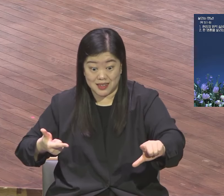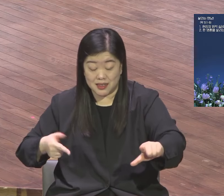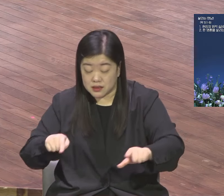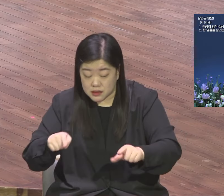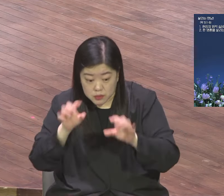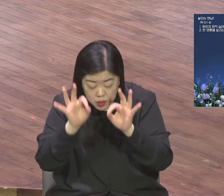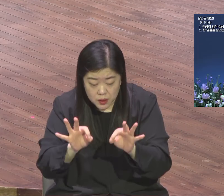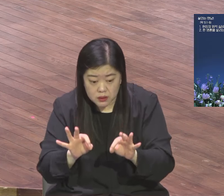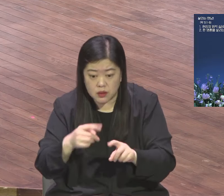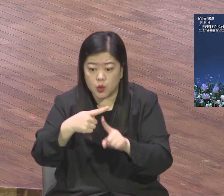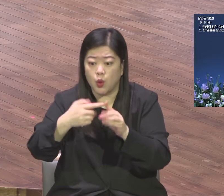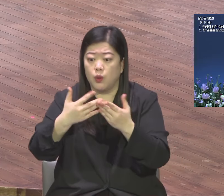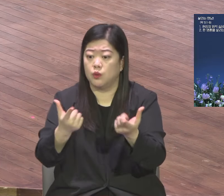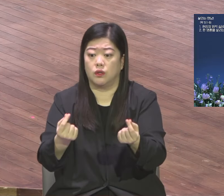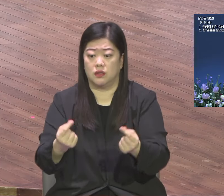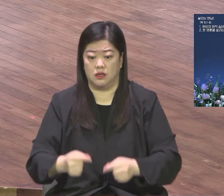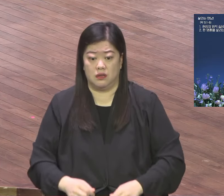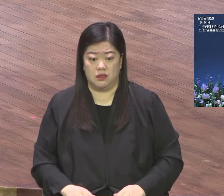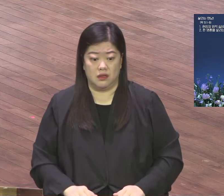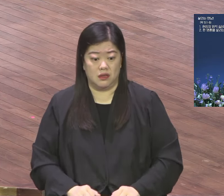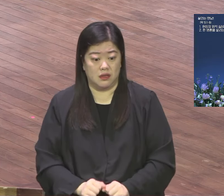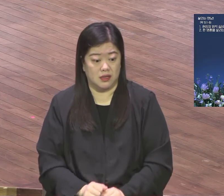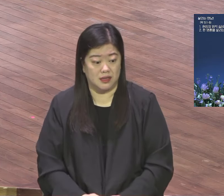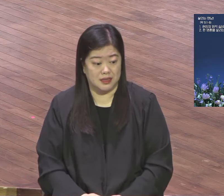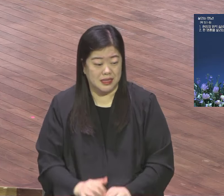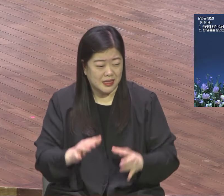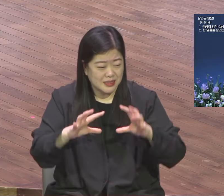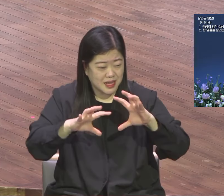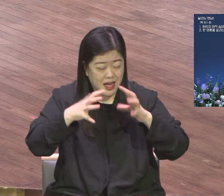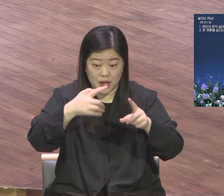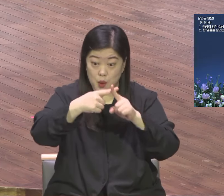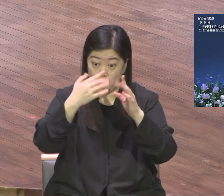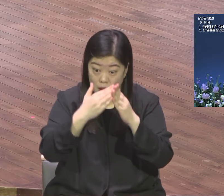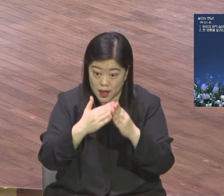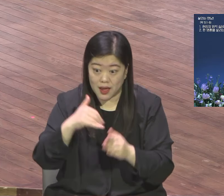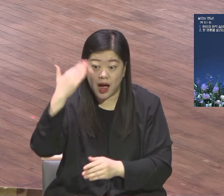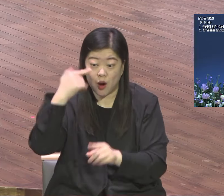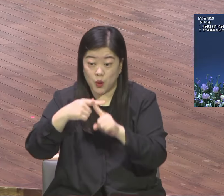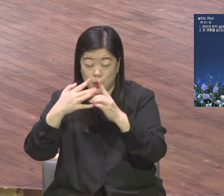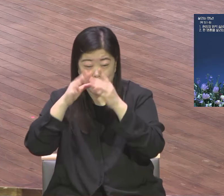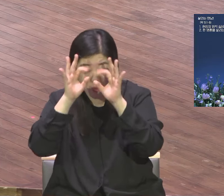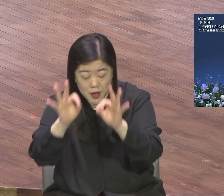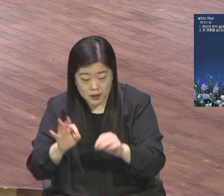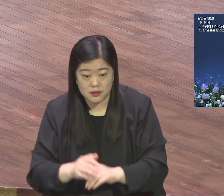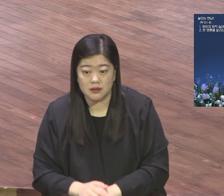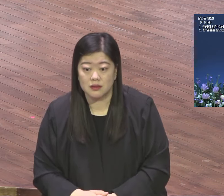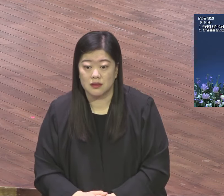지금 세계교회, 한국교회가 교회가 이런 현실입니다.